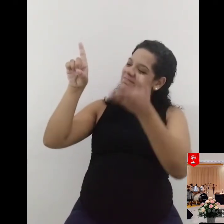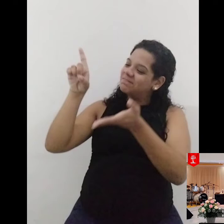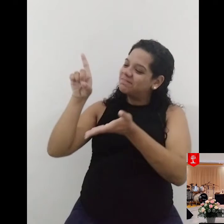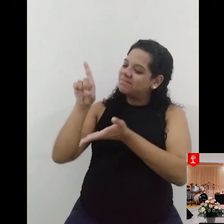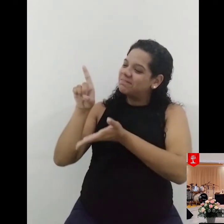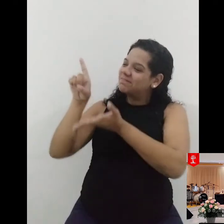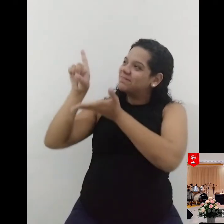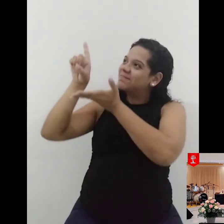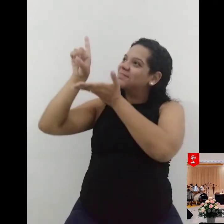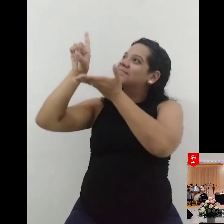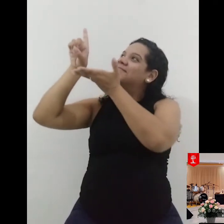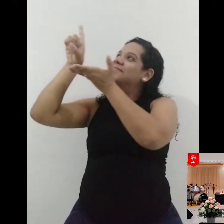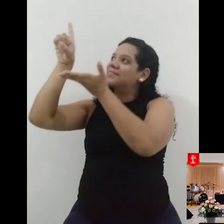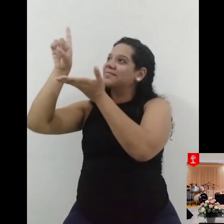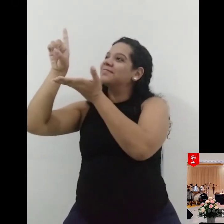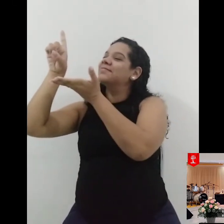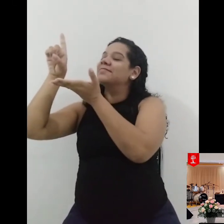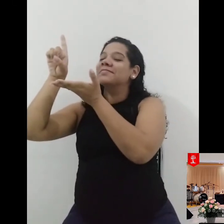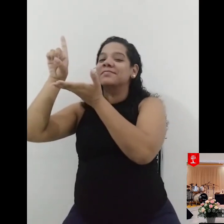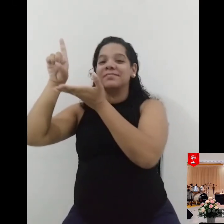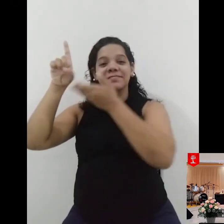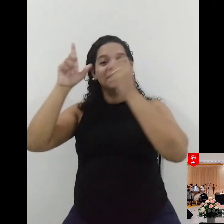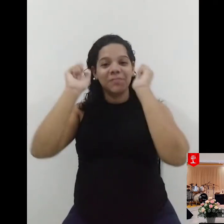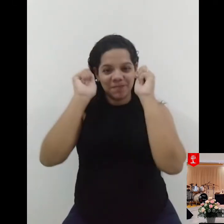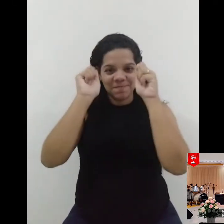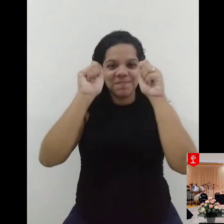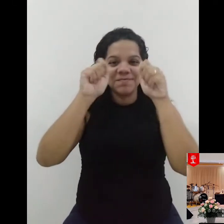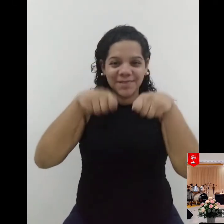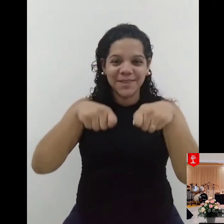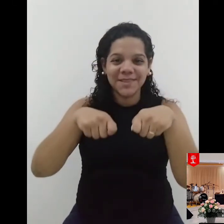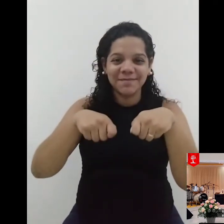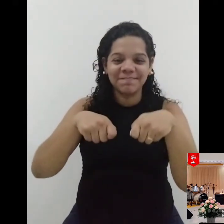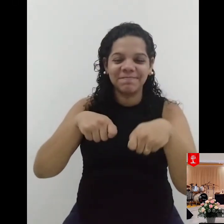Esse lugar é no Senhor.